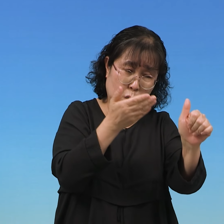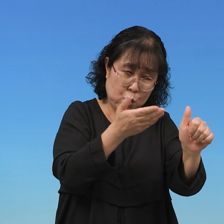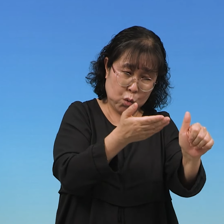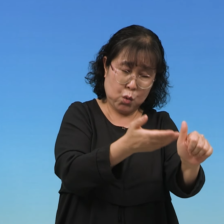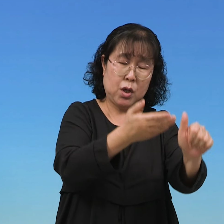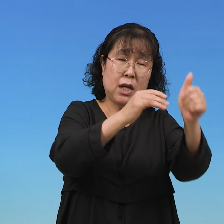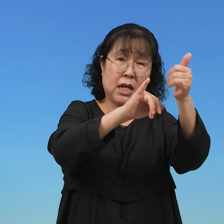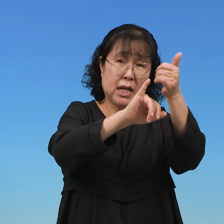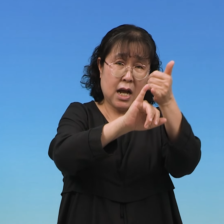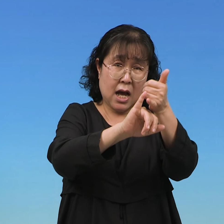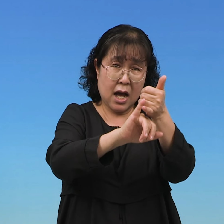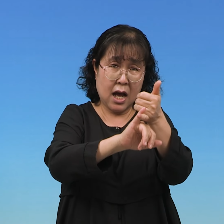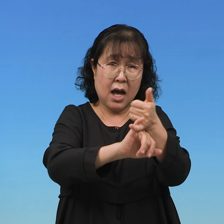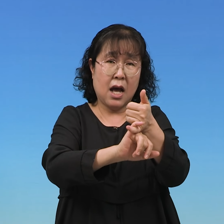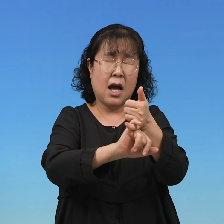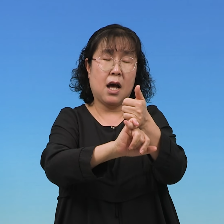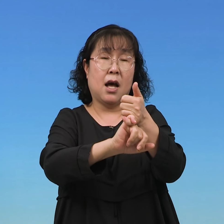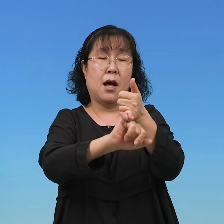채우리라.